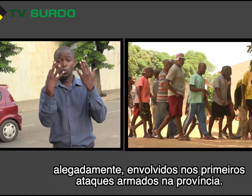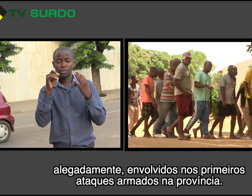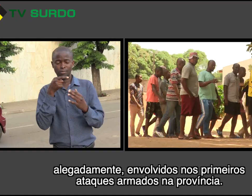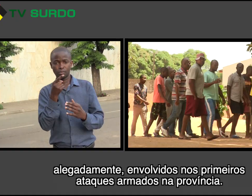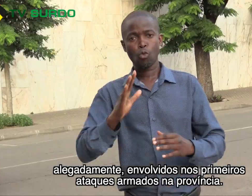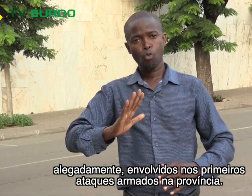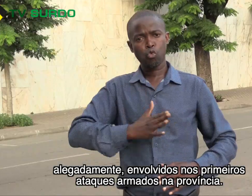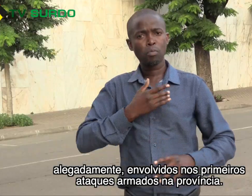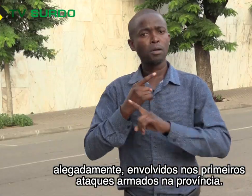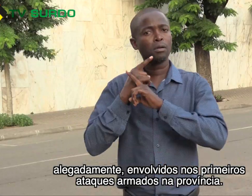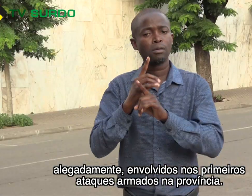ataques armados na província.